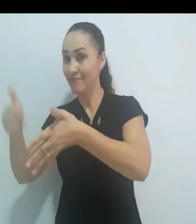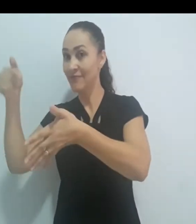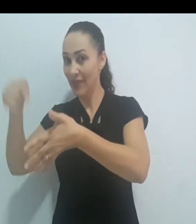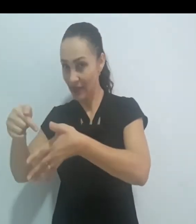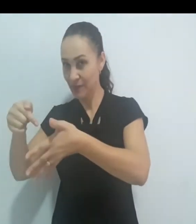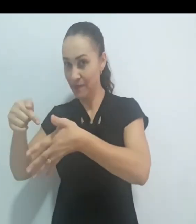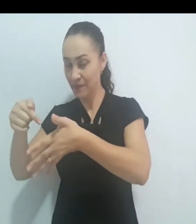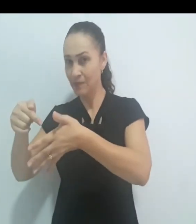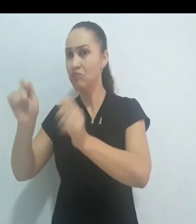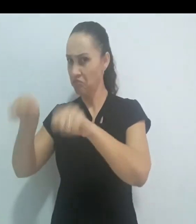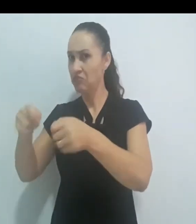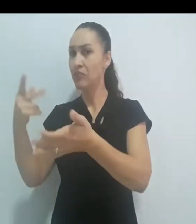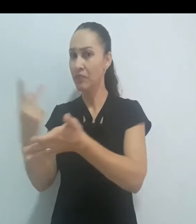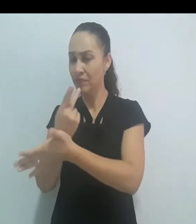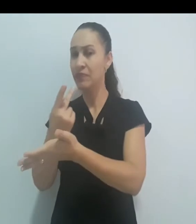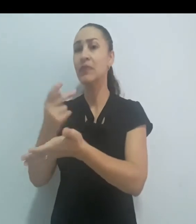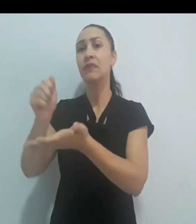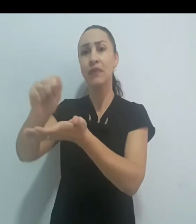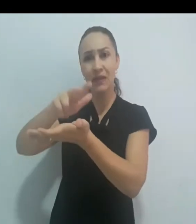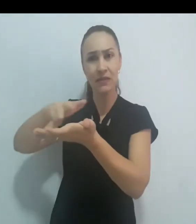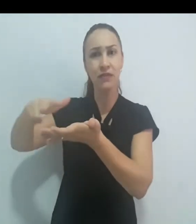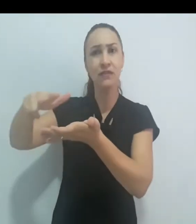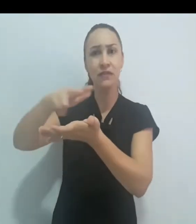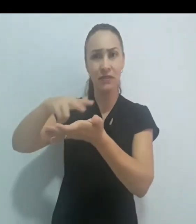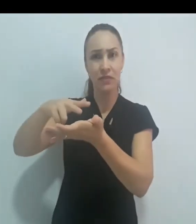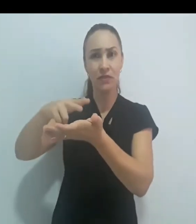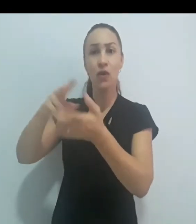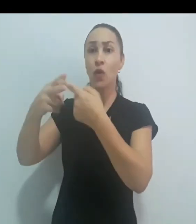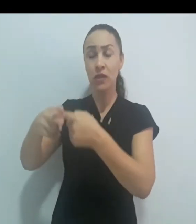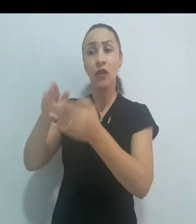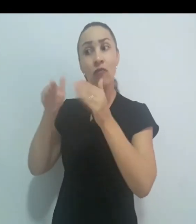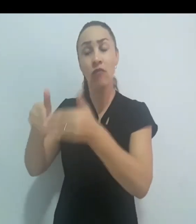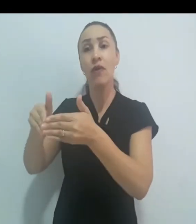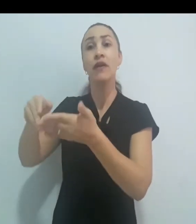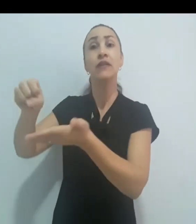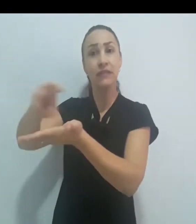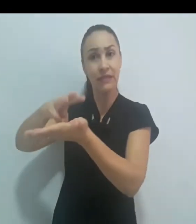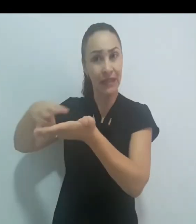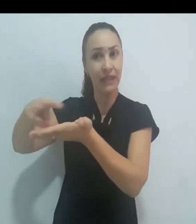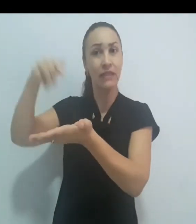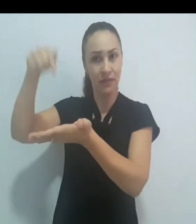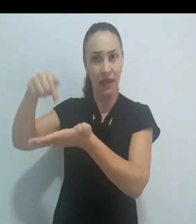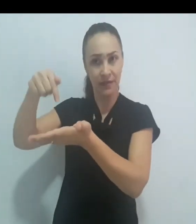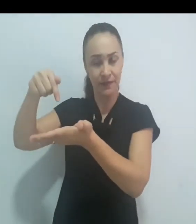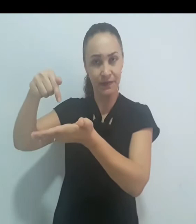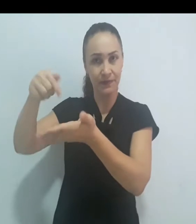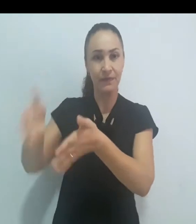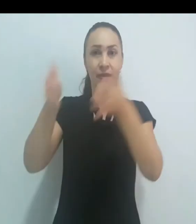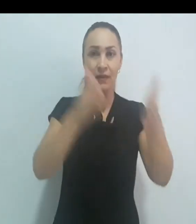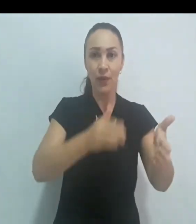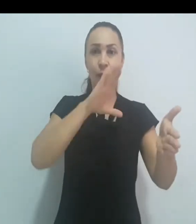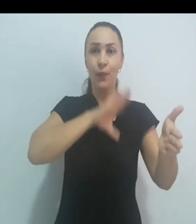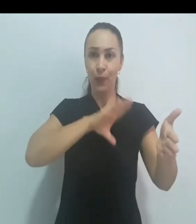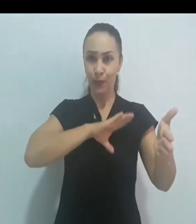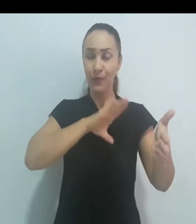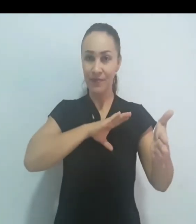de sinais, né? Na escrita de sinais, corrigindo a informação, na escrita de sinais, na